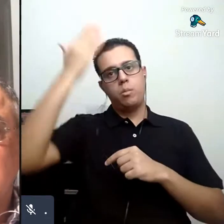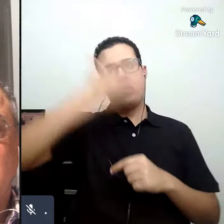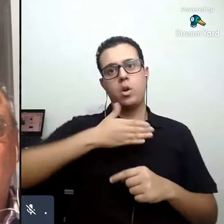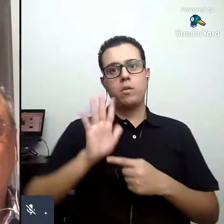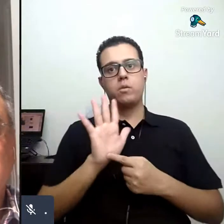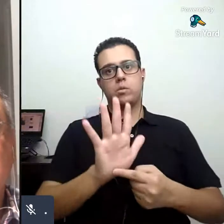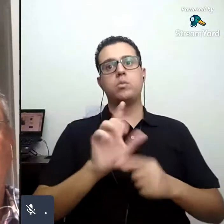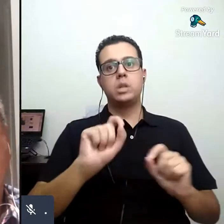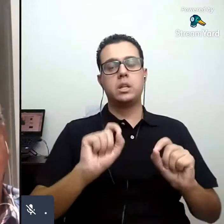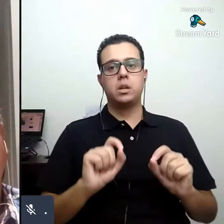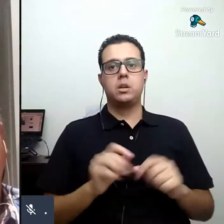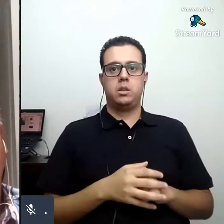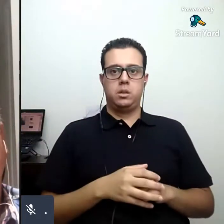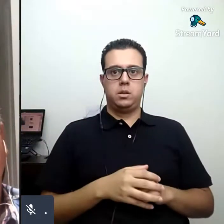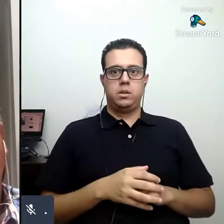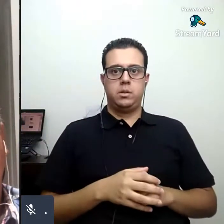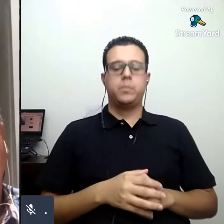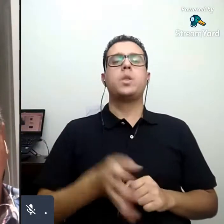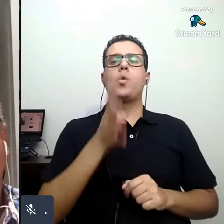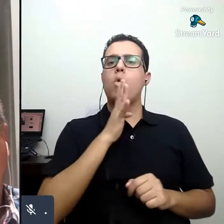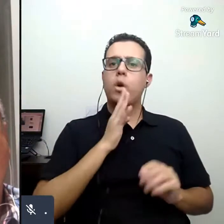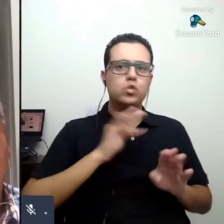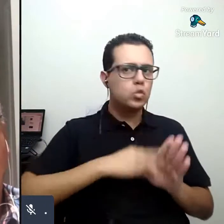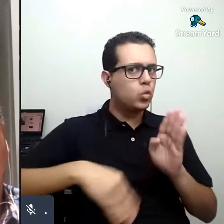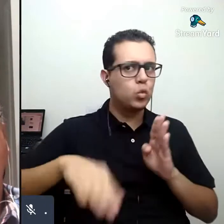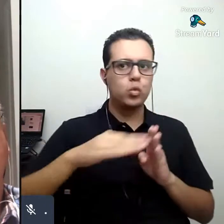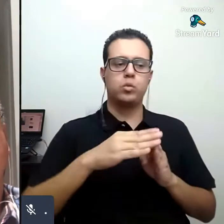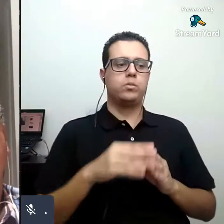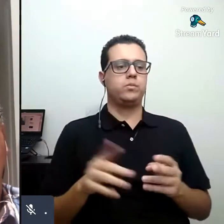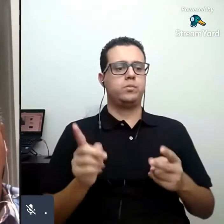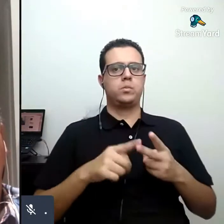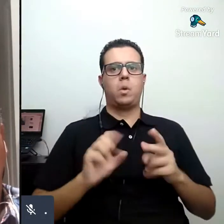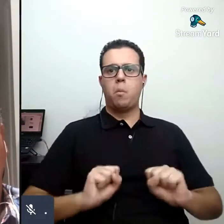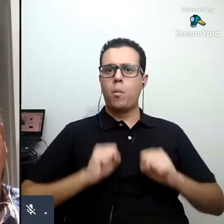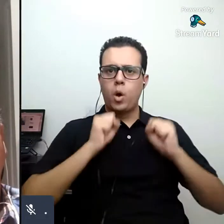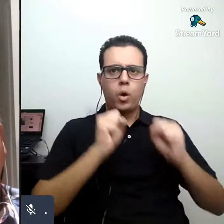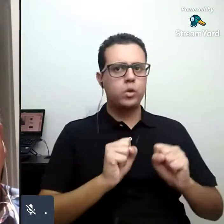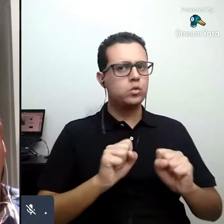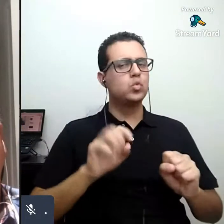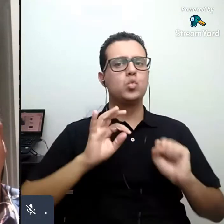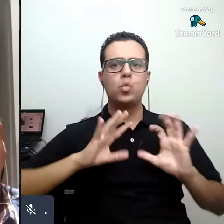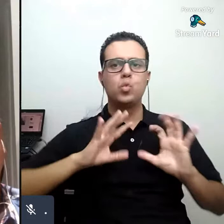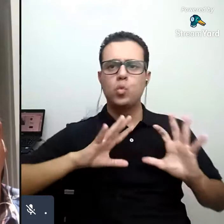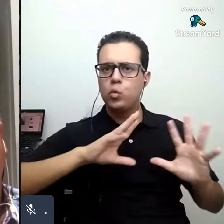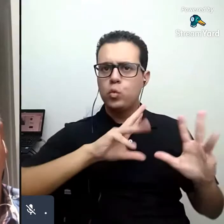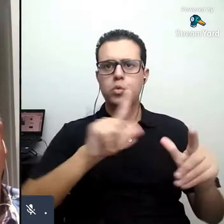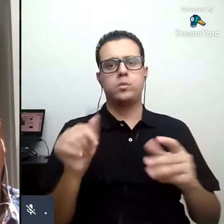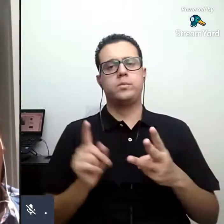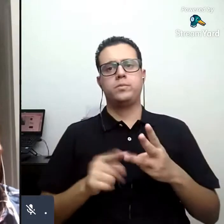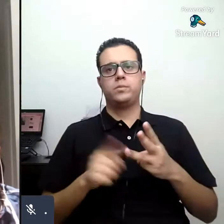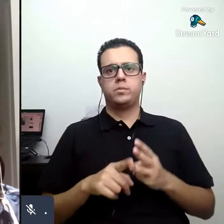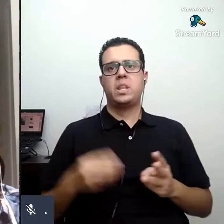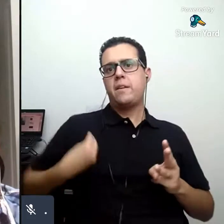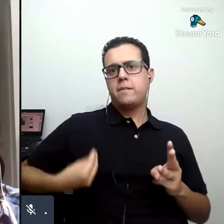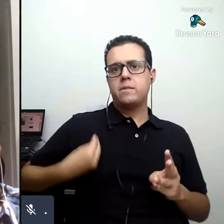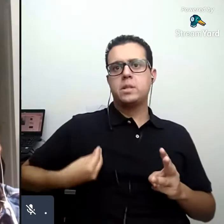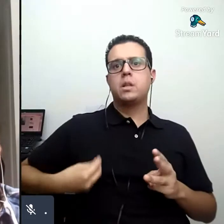onipresença e onisciência. Sem perguntar nada. Ele simplesmente